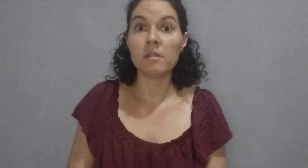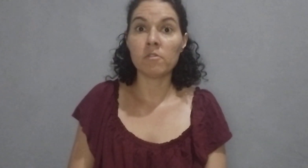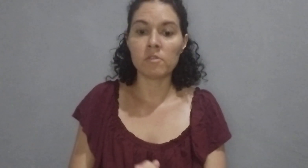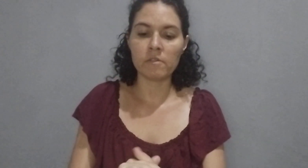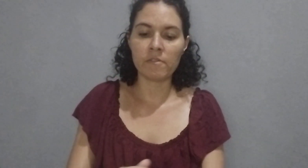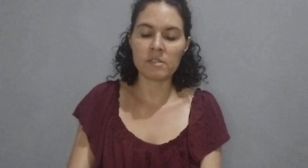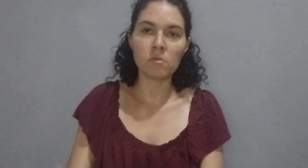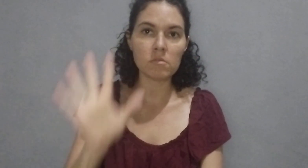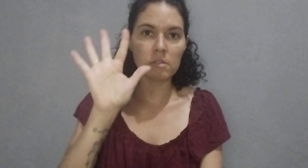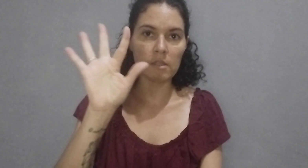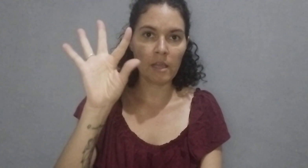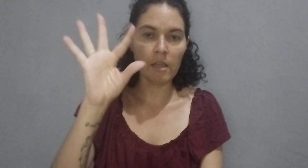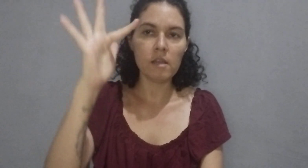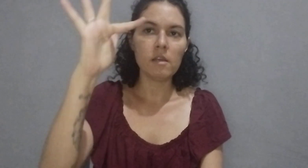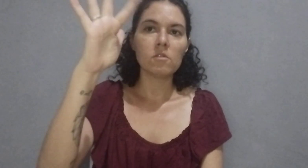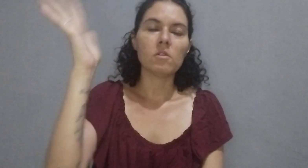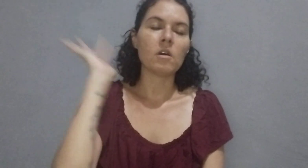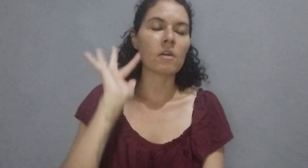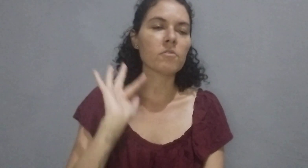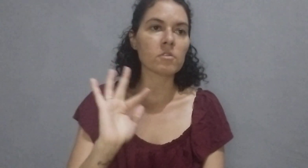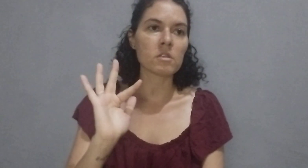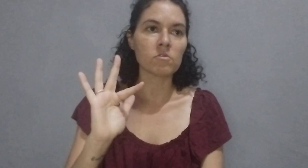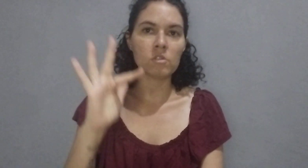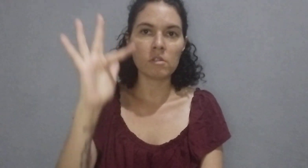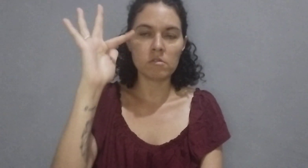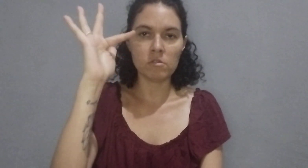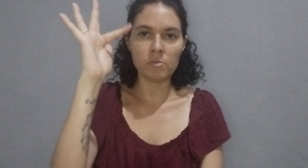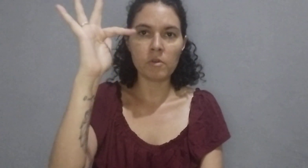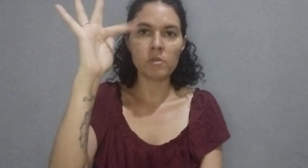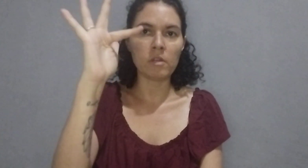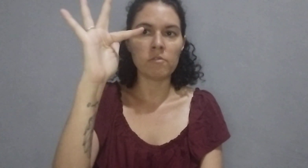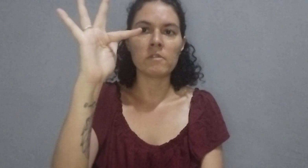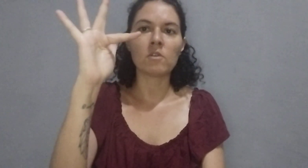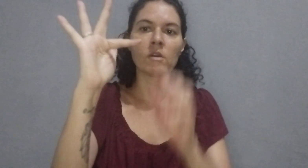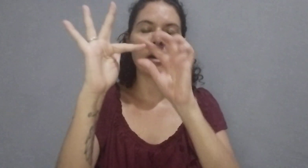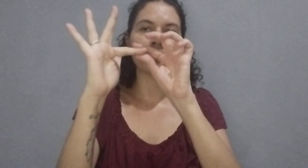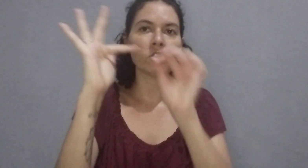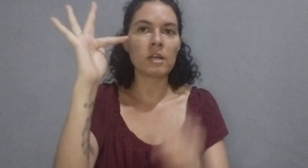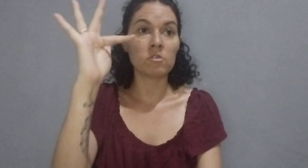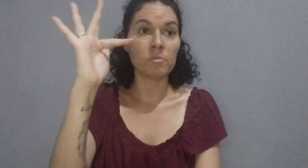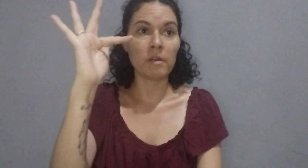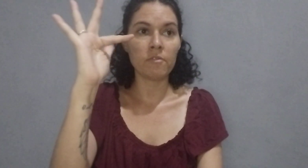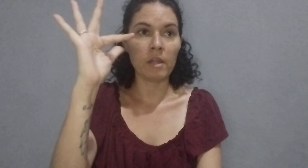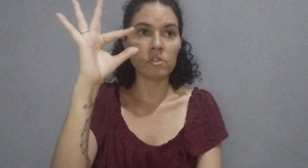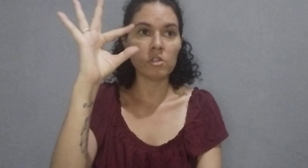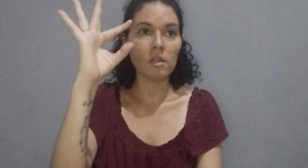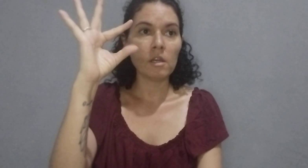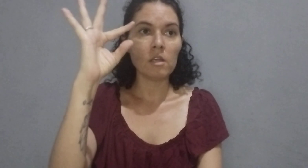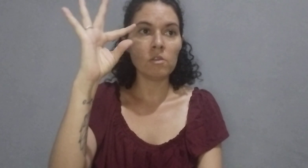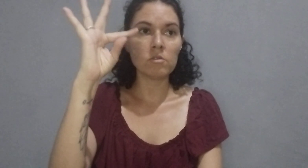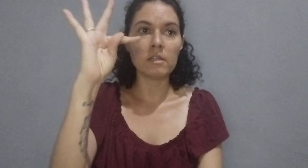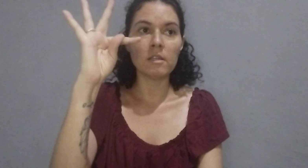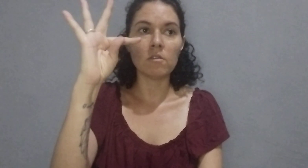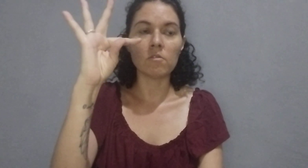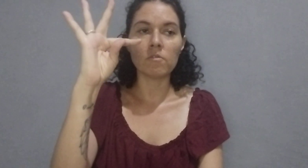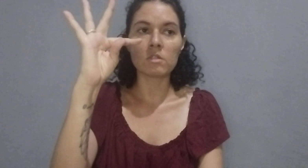Zebedeu, você vai fazer um T. A configuração de mão em T, você vai colocar o indicador para frente. E o dedão, você